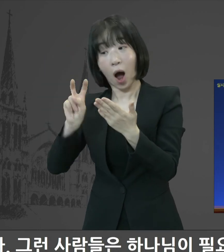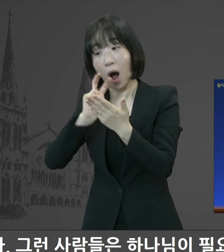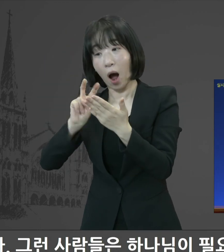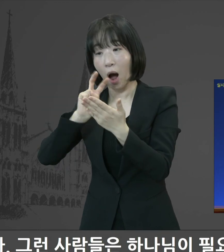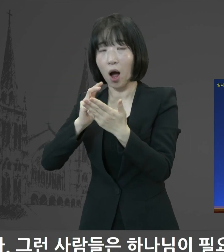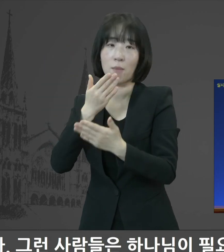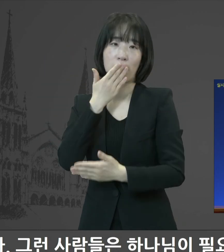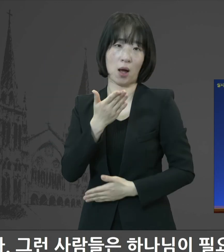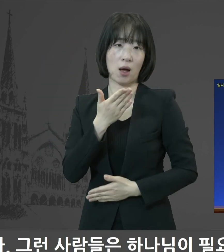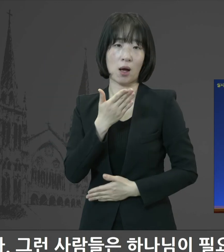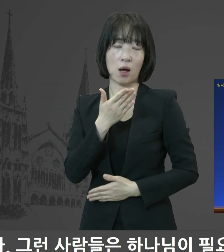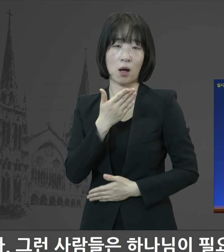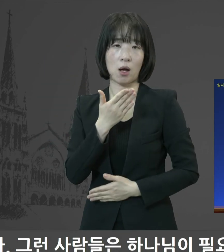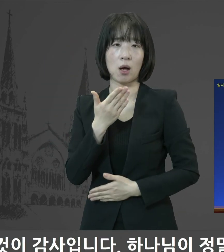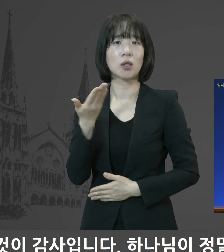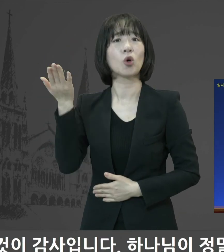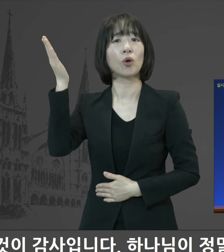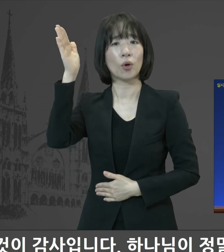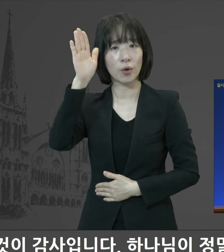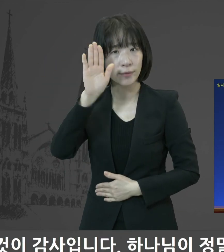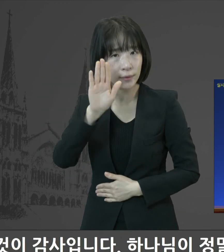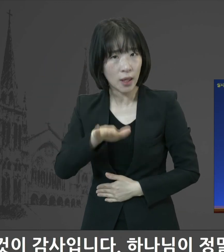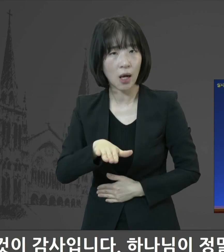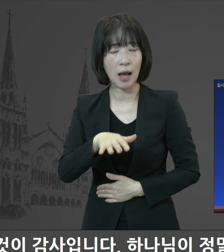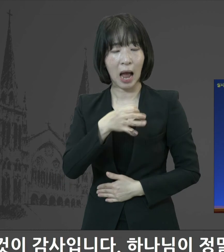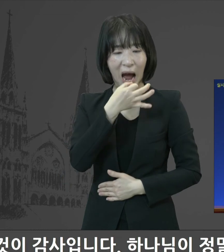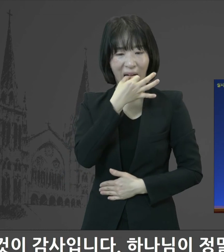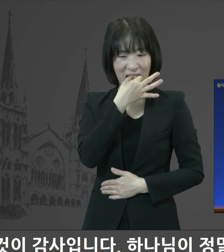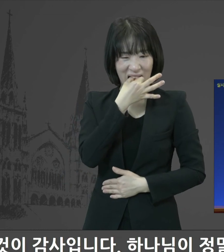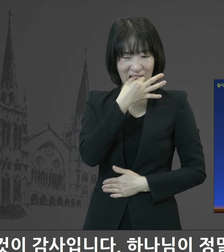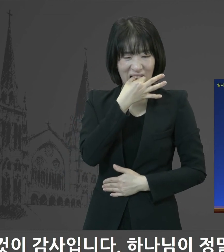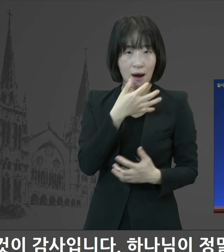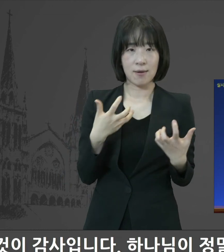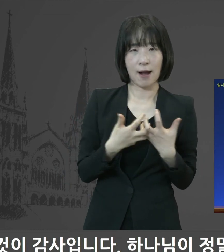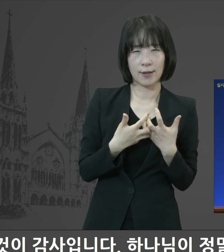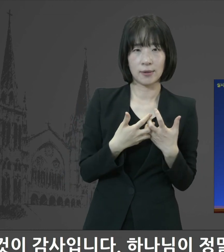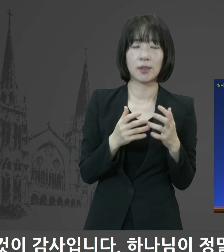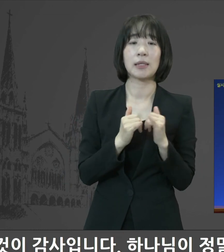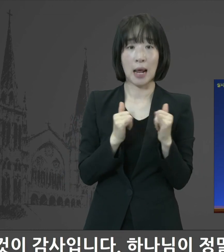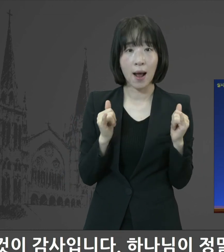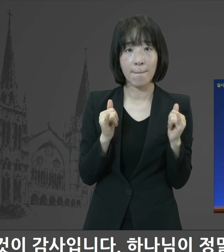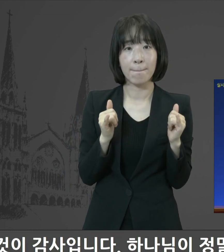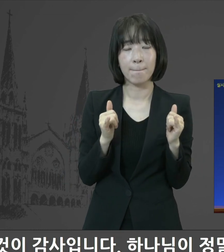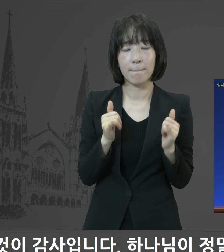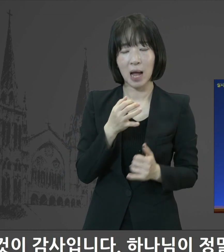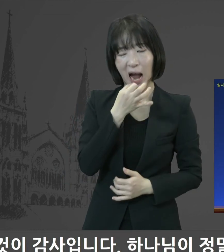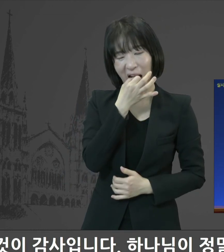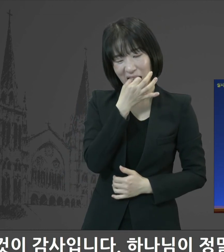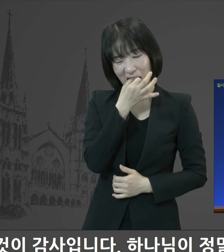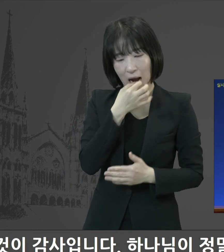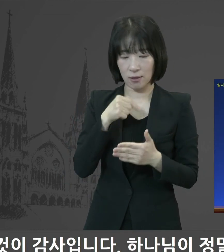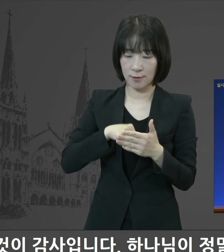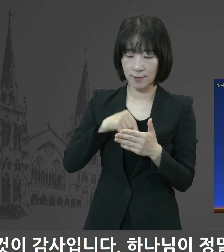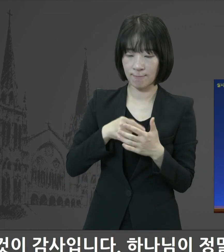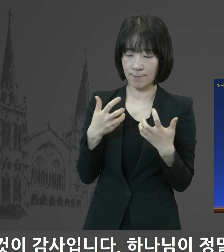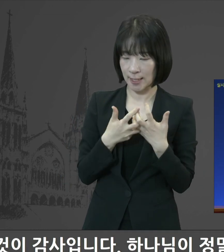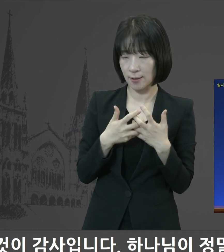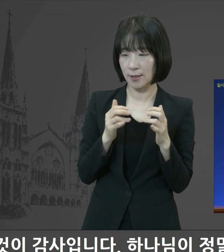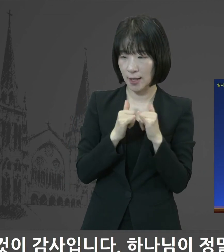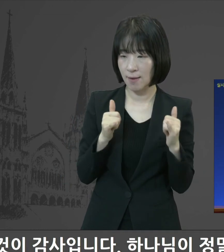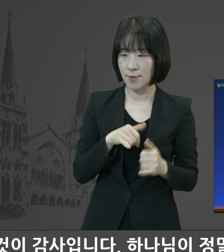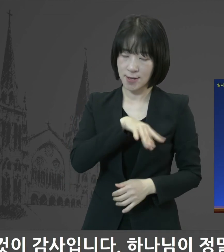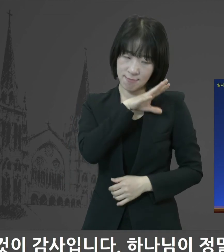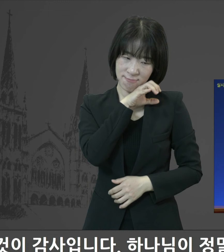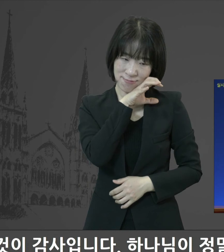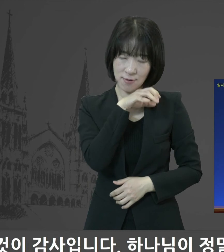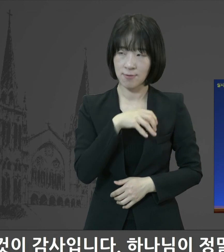드립니다. 그런데요, 탐욕으로 자기가 필요한 것 얻겠다고 불평과 원망을